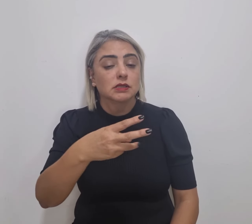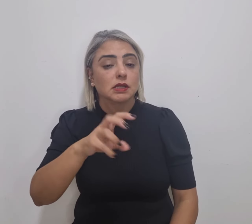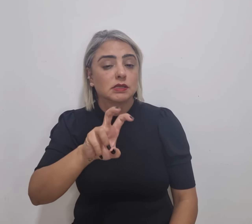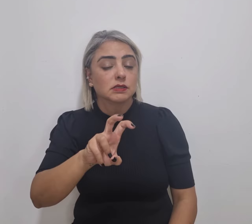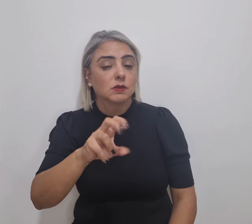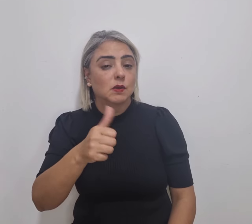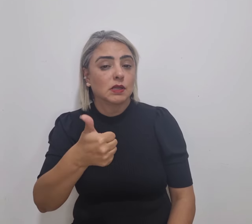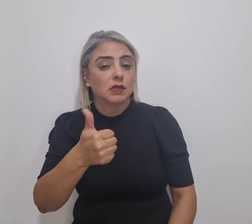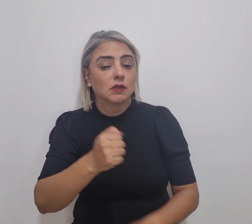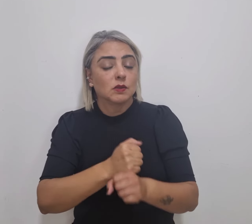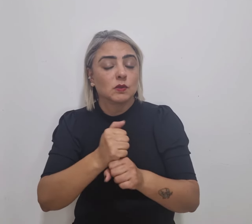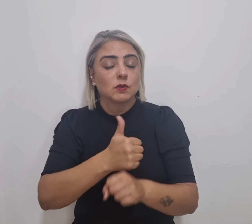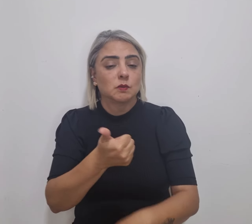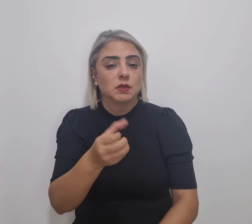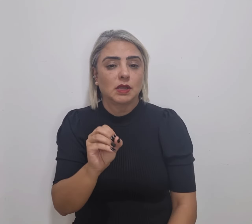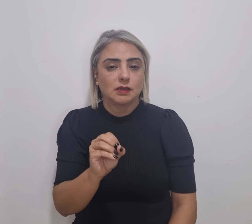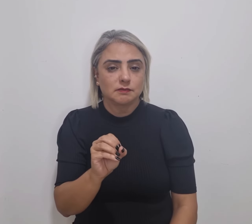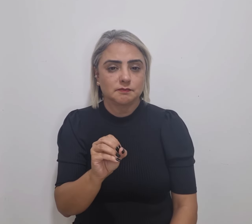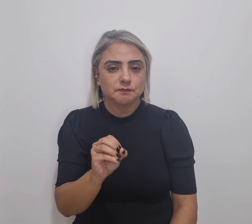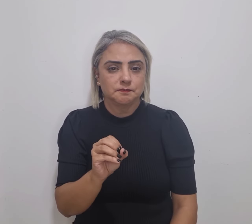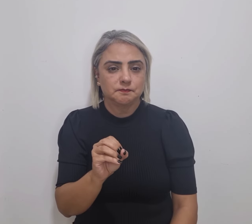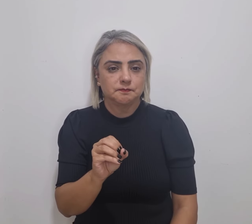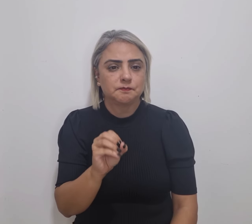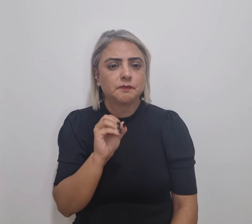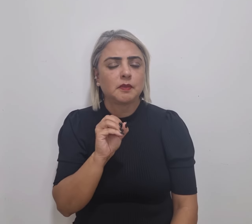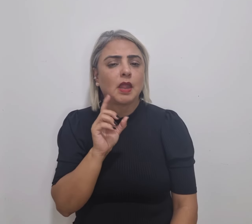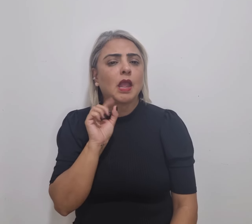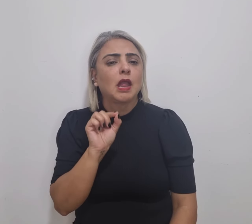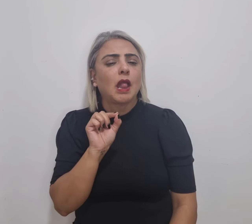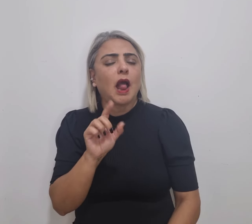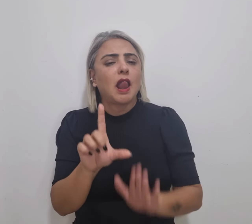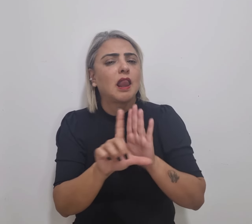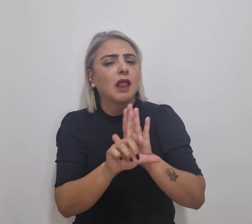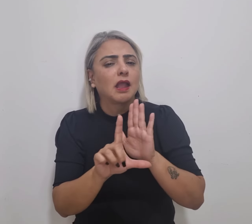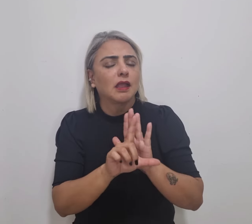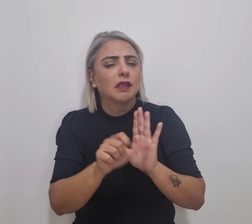12.351 de 2010. De acordo com a Lei